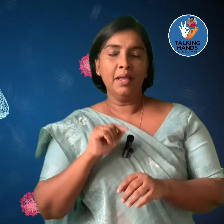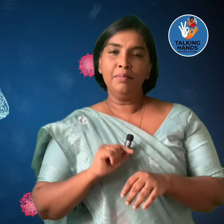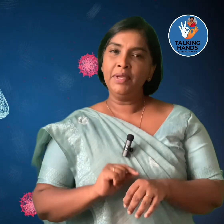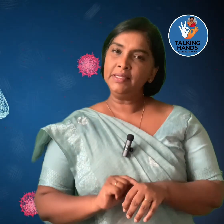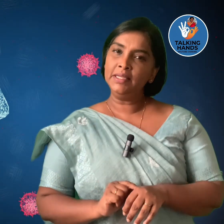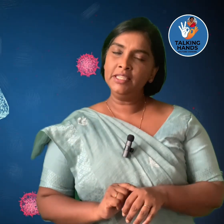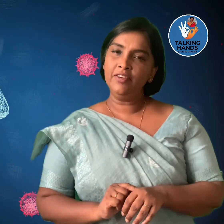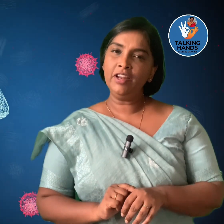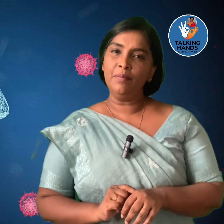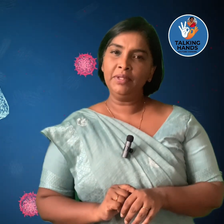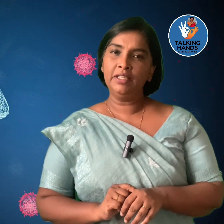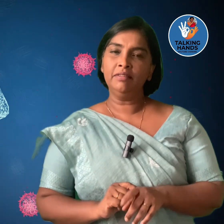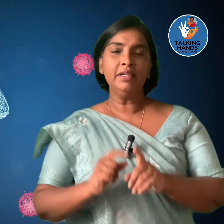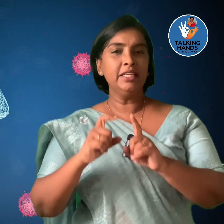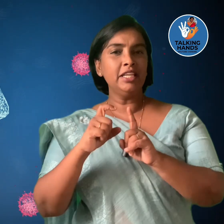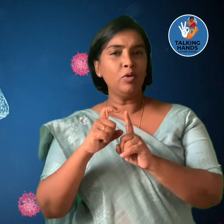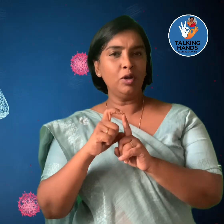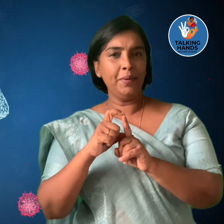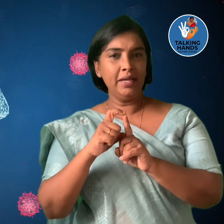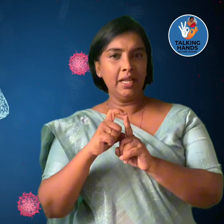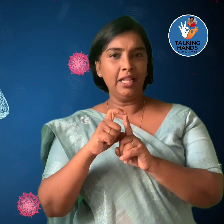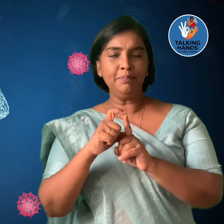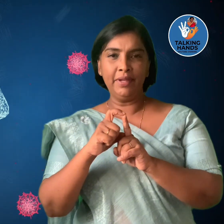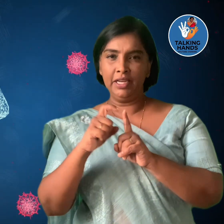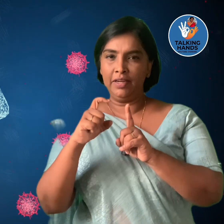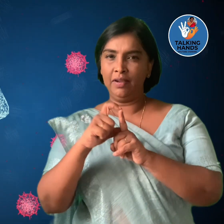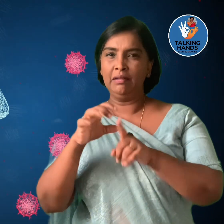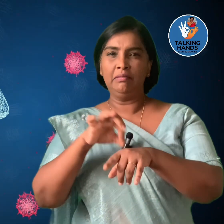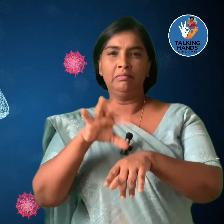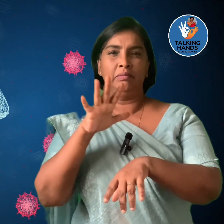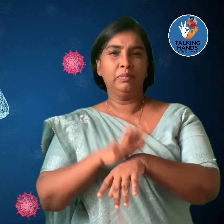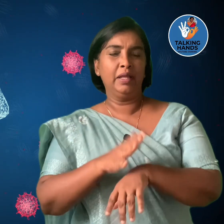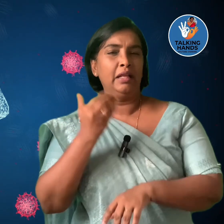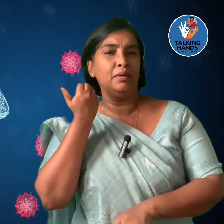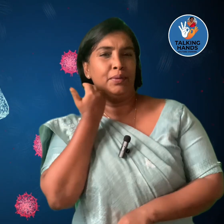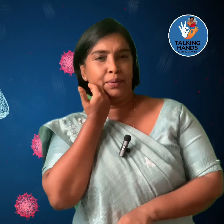මේ සංඥාවට අමතරව දී අකුර පෙන්නලා පෙන්නනවා.